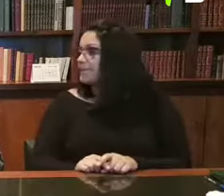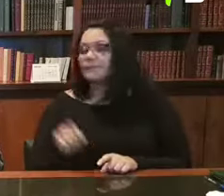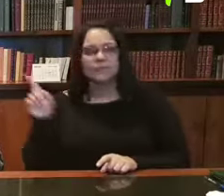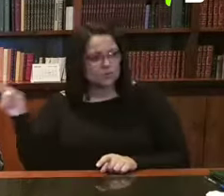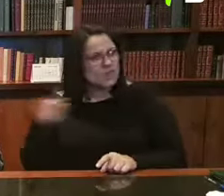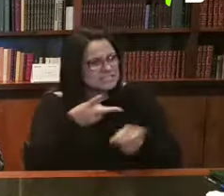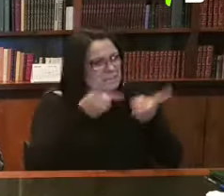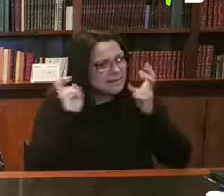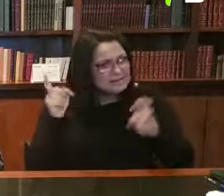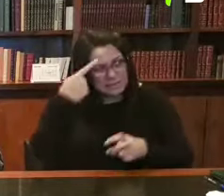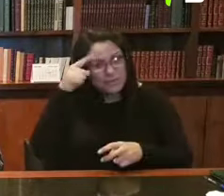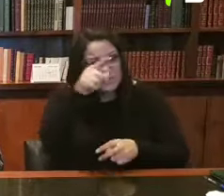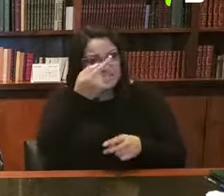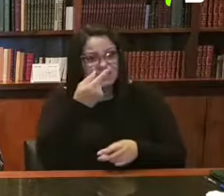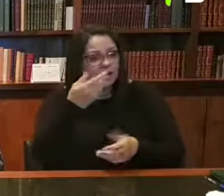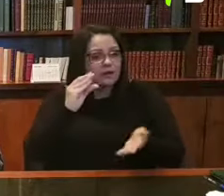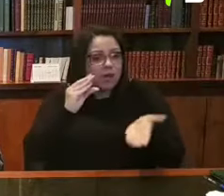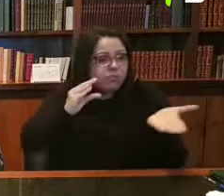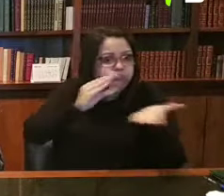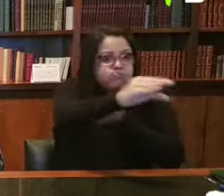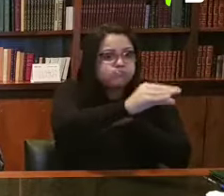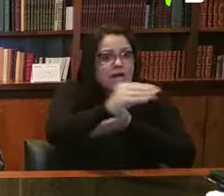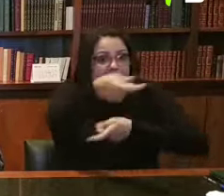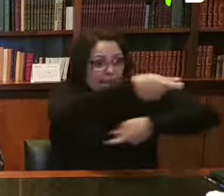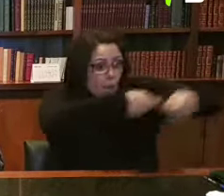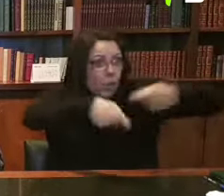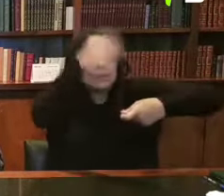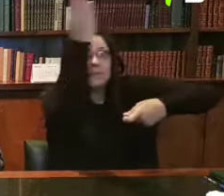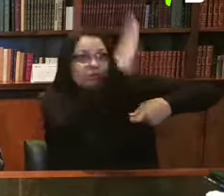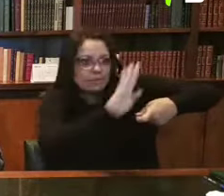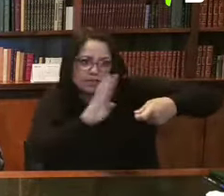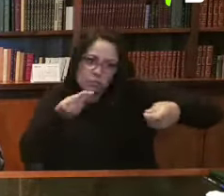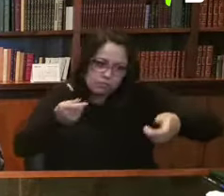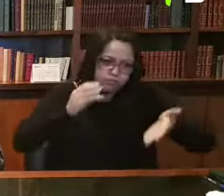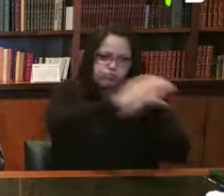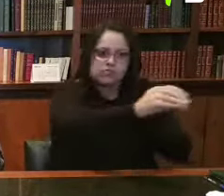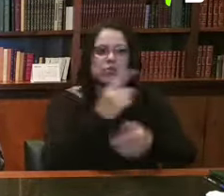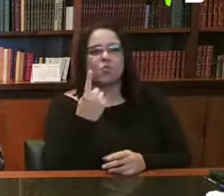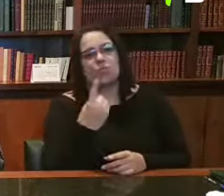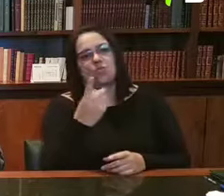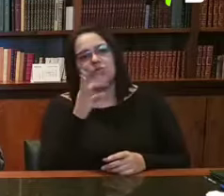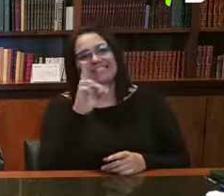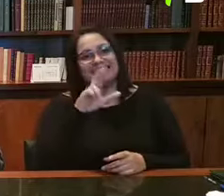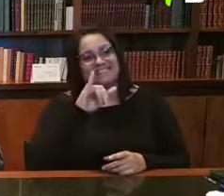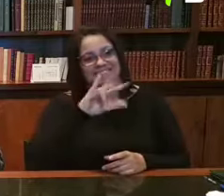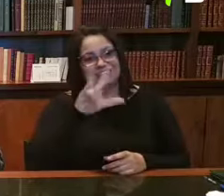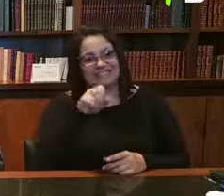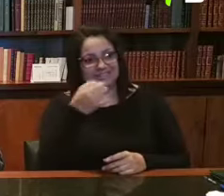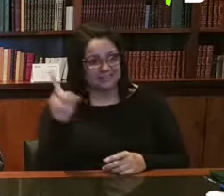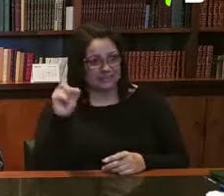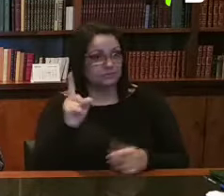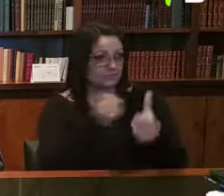percebe sua injetou um trilhão na economia como criar uma trilha músicos que que aconteceu foram dois momentos